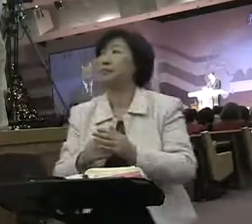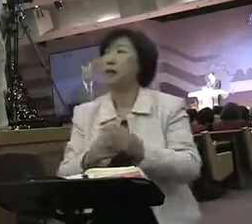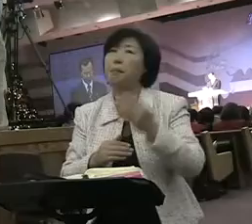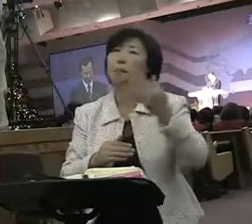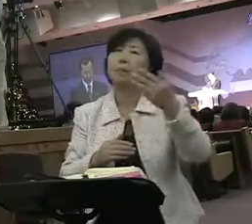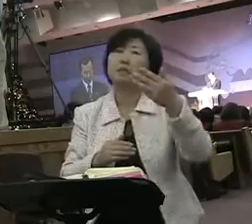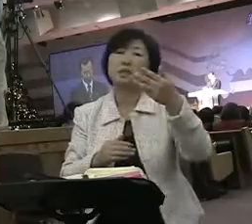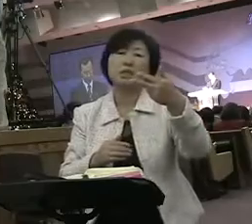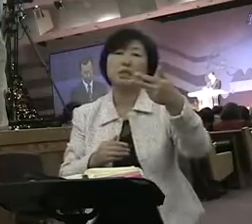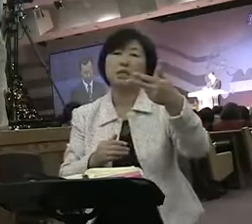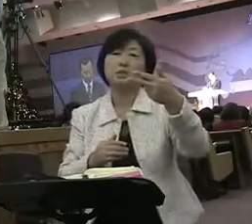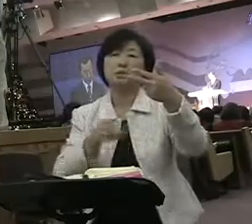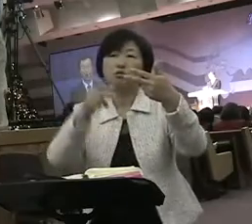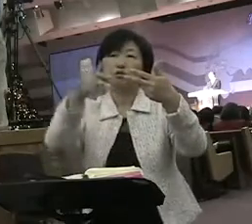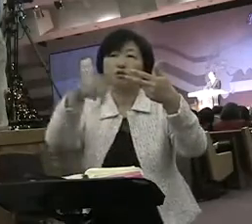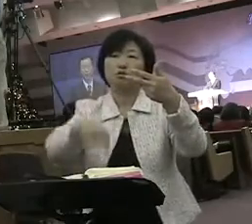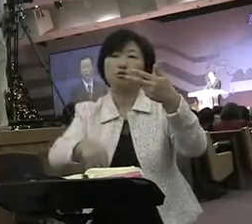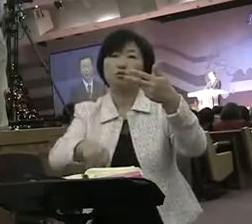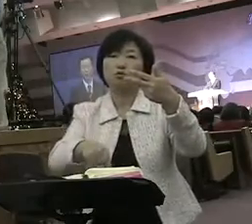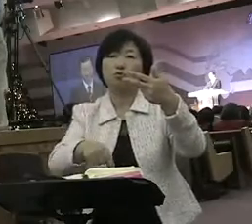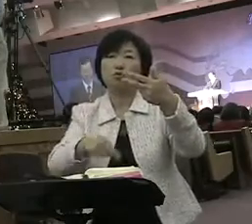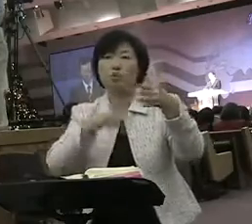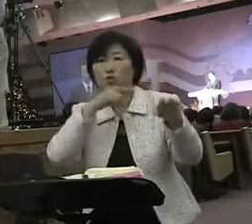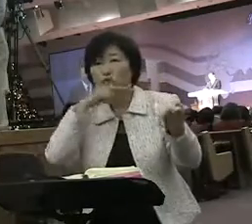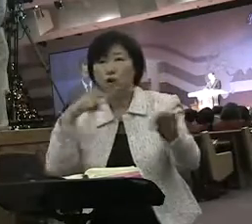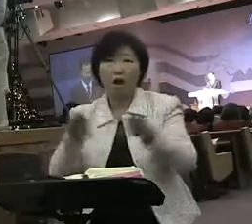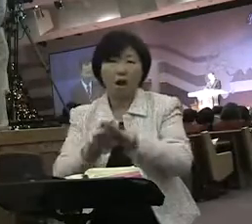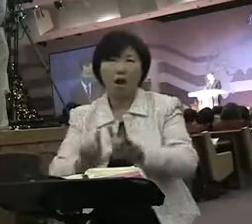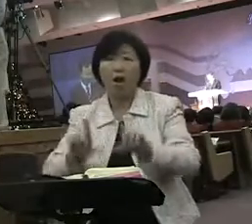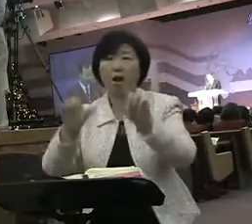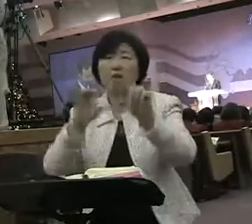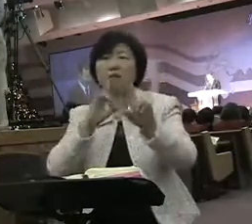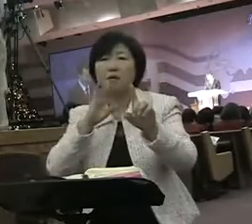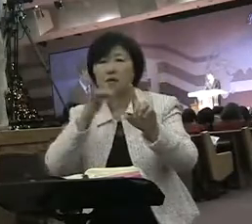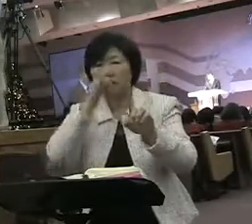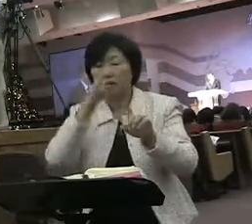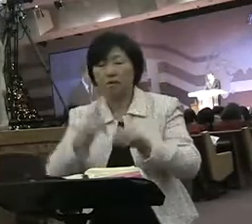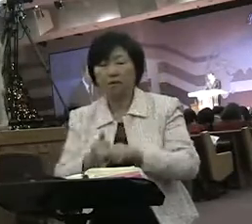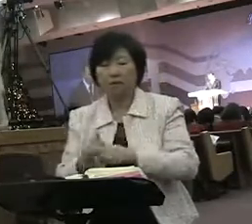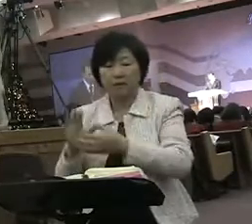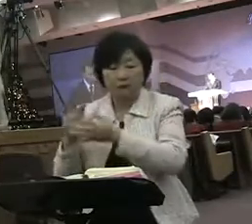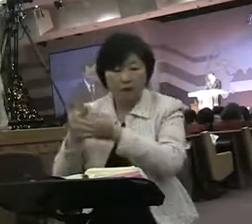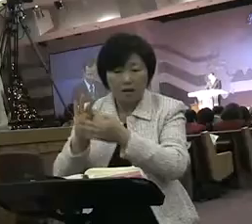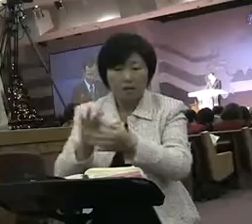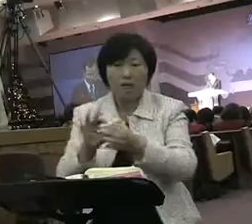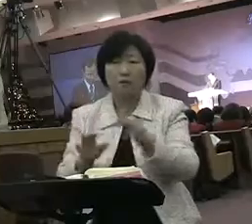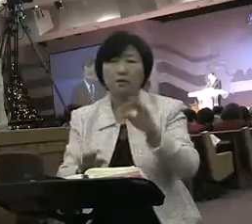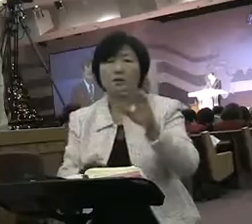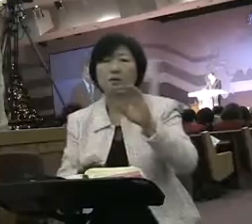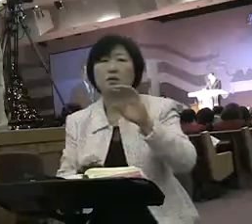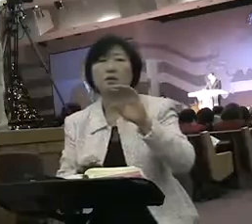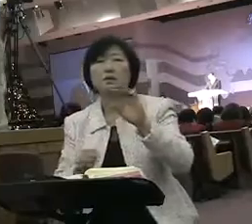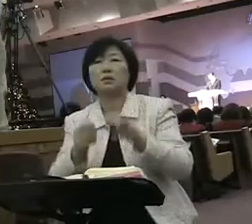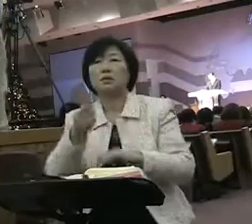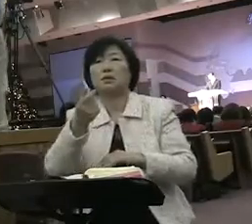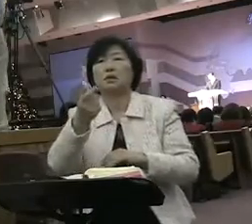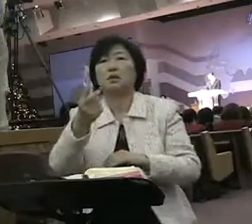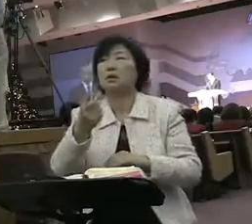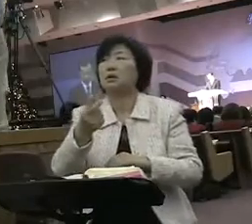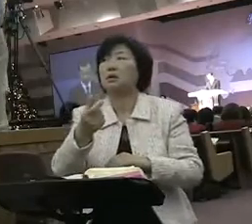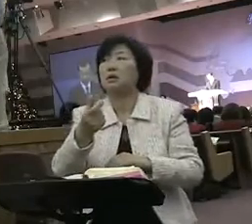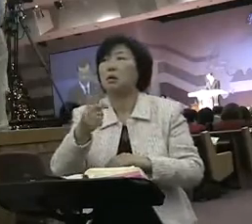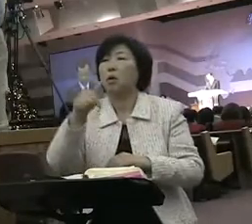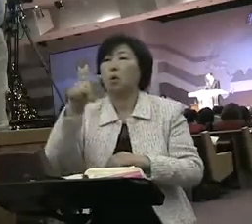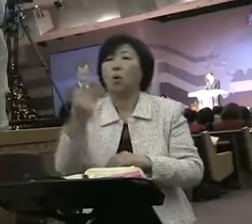7주가 되나요? 한 7, 8주 동안 주일에 계속 있을 작은 40일에 여러분들을 초청합니다. 문의는